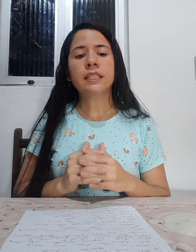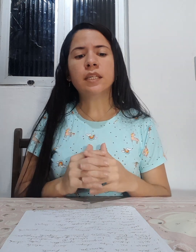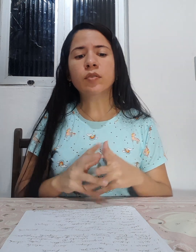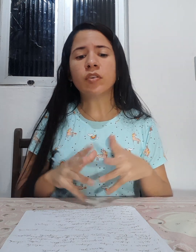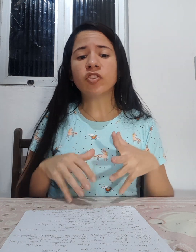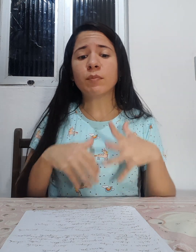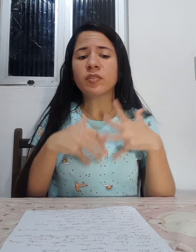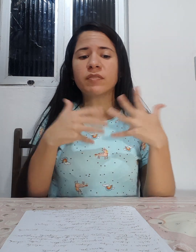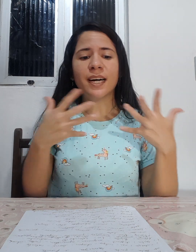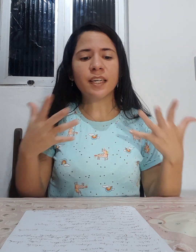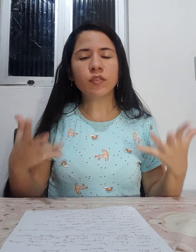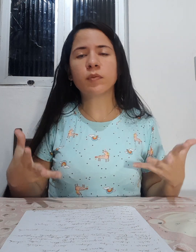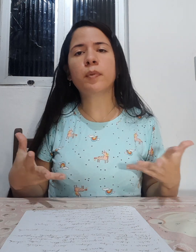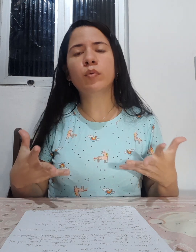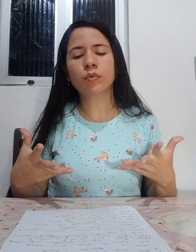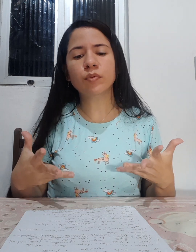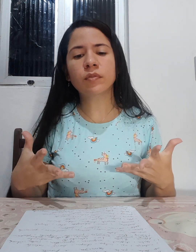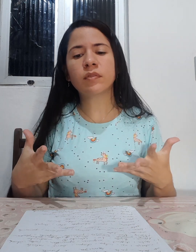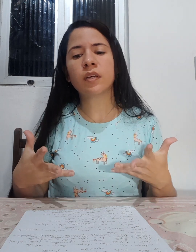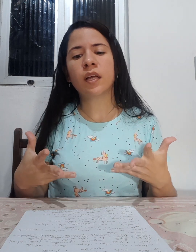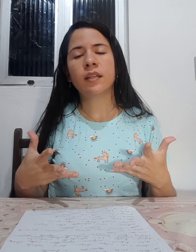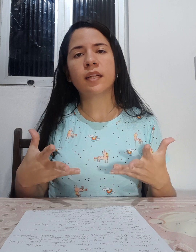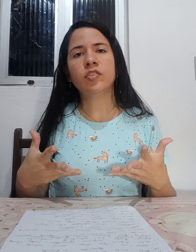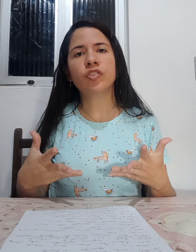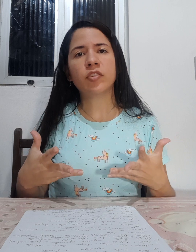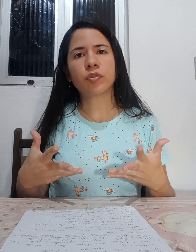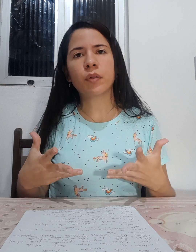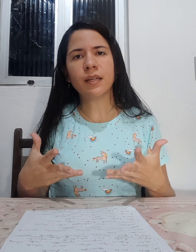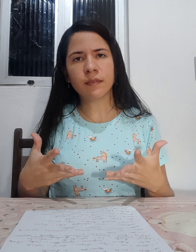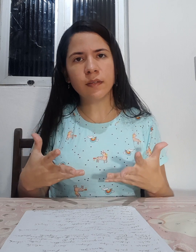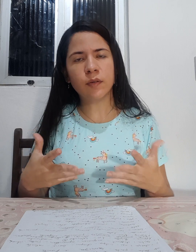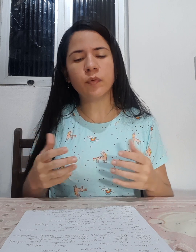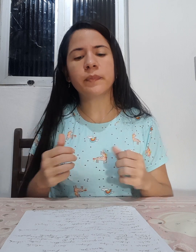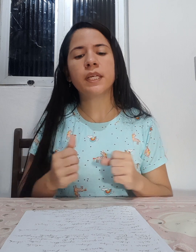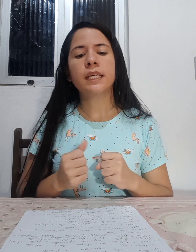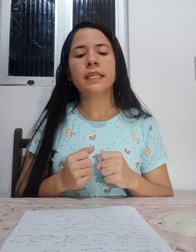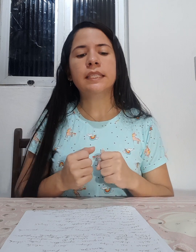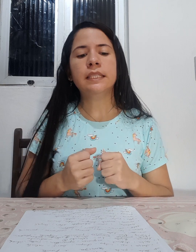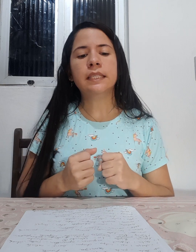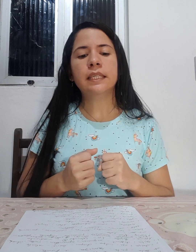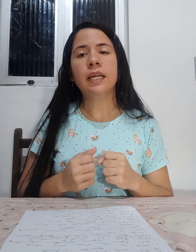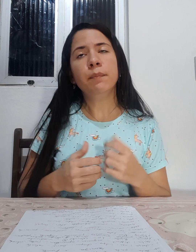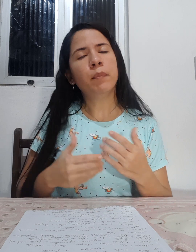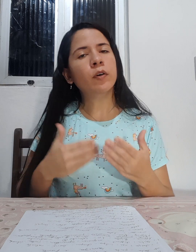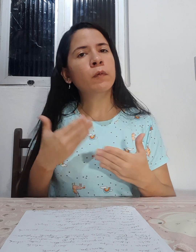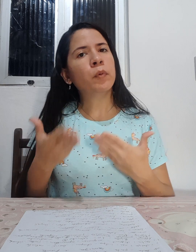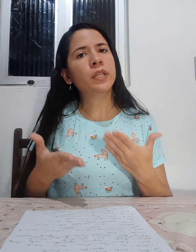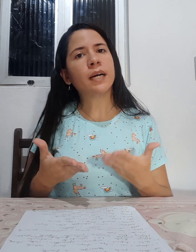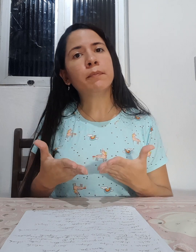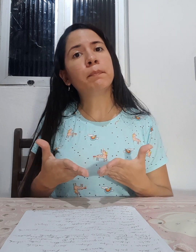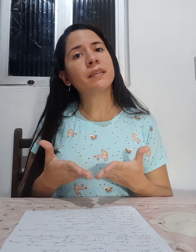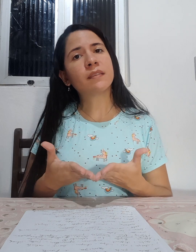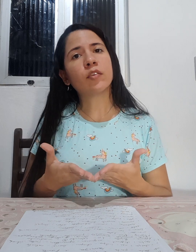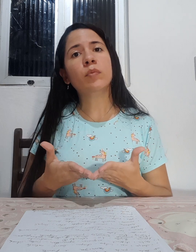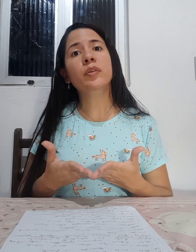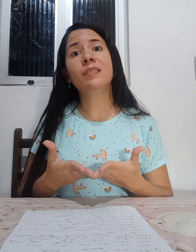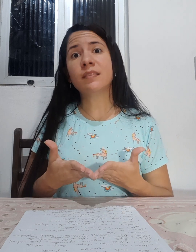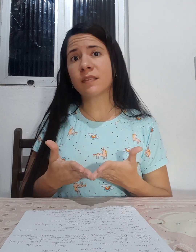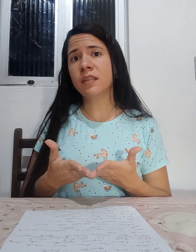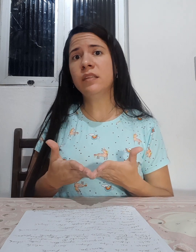Então, nós temos vários pontos, né, de articulação. E aí ele poderá passar como